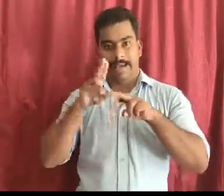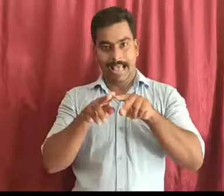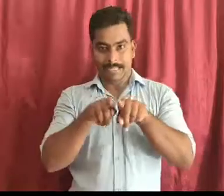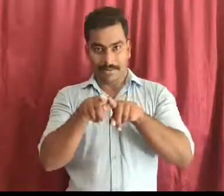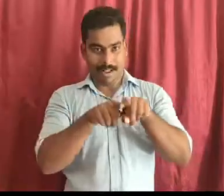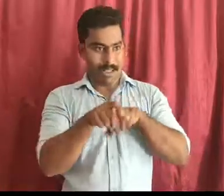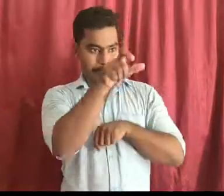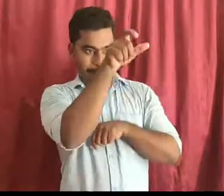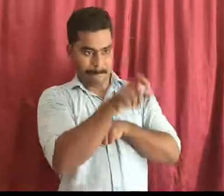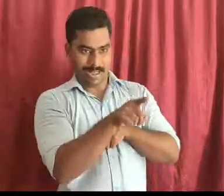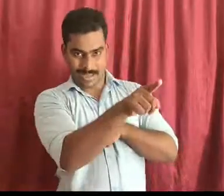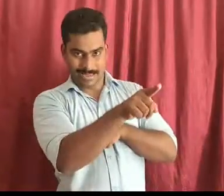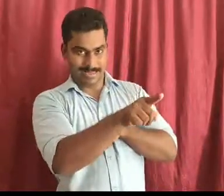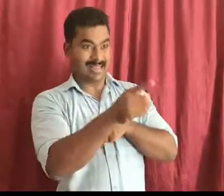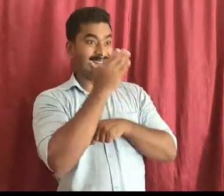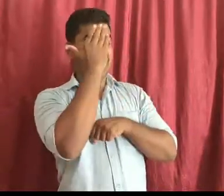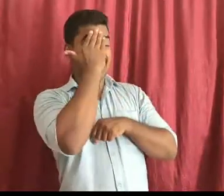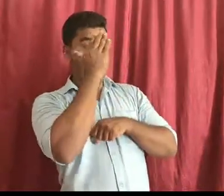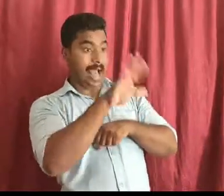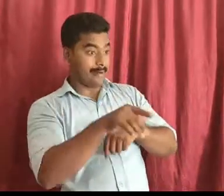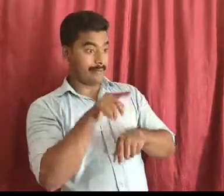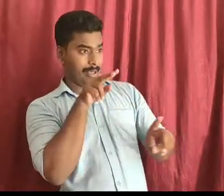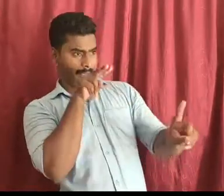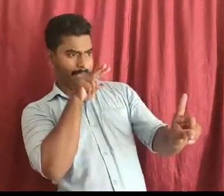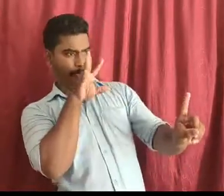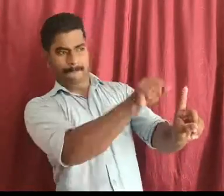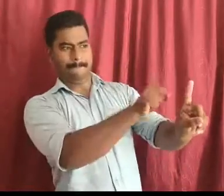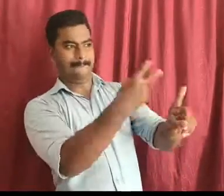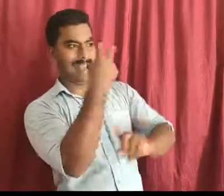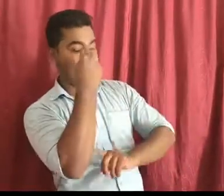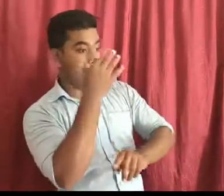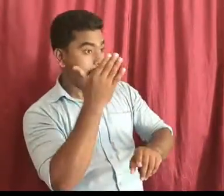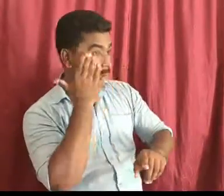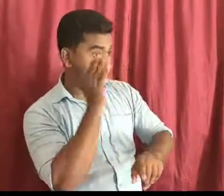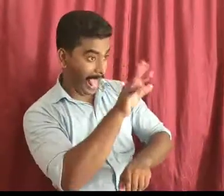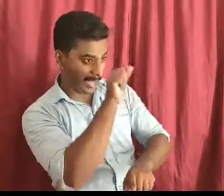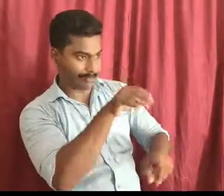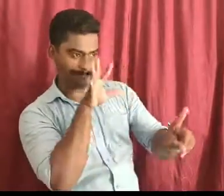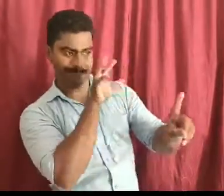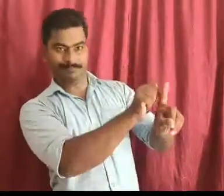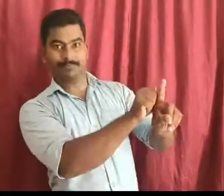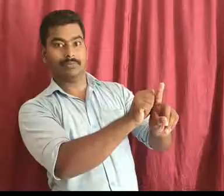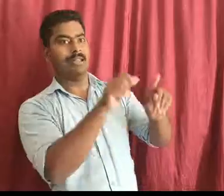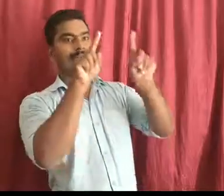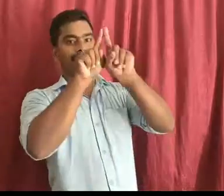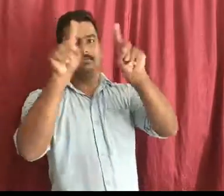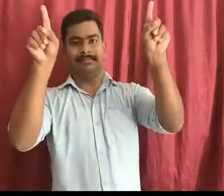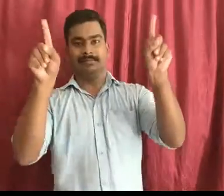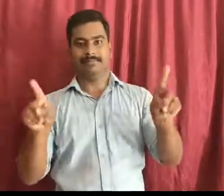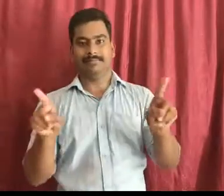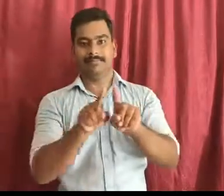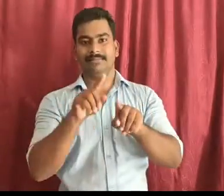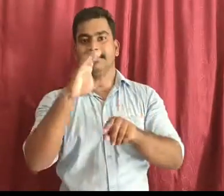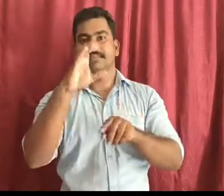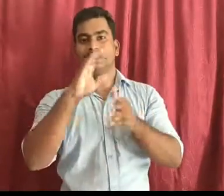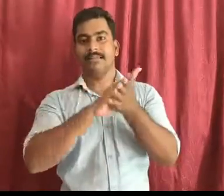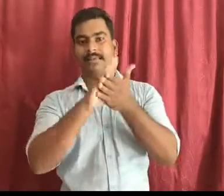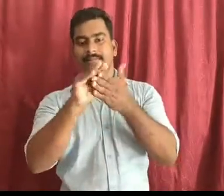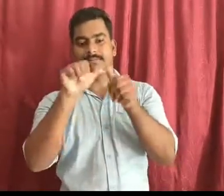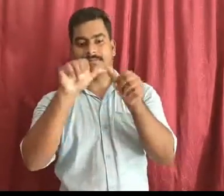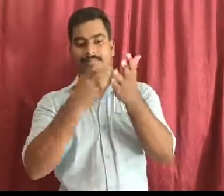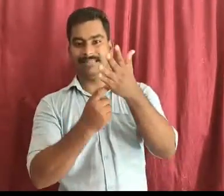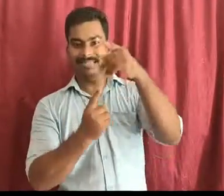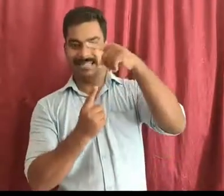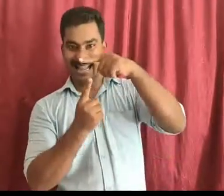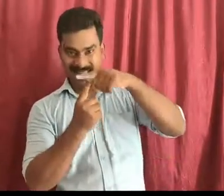അനാവശ്യമായി മുഖത്ത് തൊടുന്നവർക്ക് ഓരോ പ്രാവശ്യവും ബ്ലാക്ക് മാർക്ക് നൽകി ഒരു ചാർട്ടിൽ രേഖപ്പെടുത്തുക.